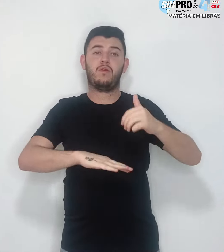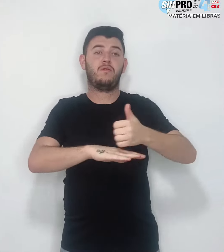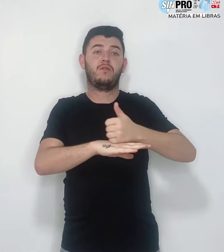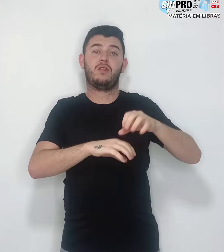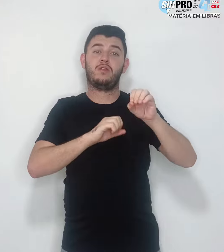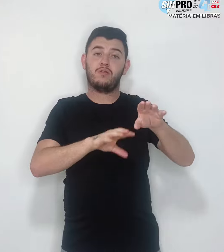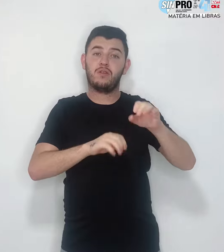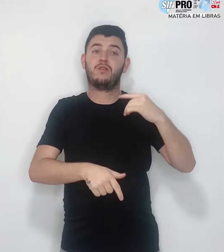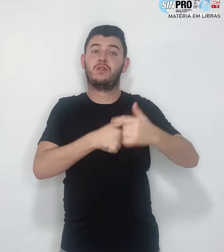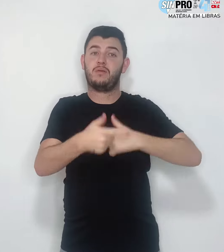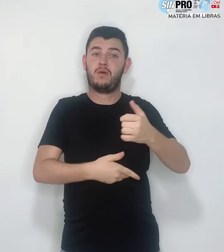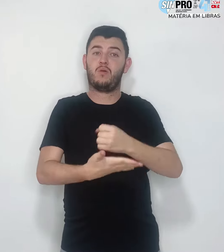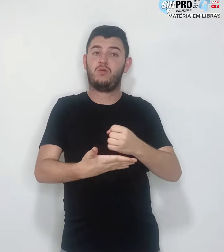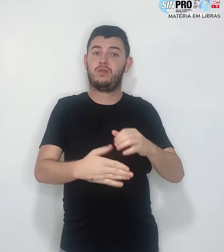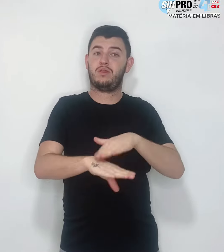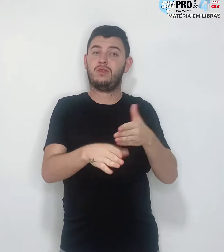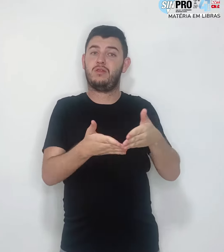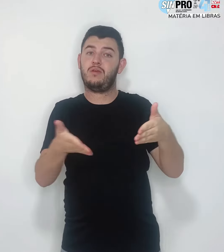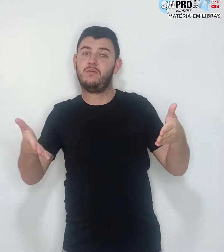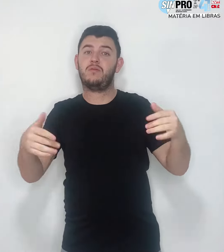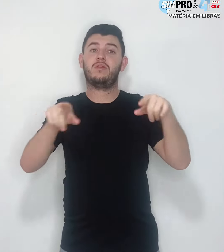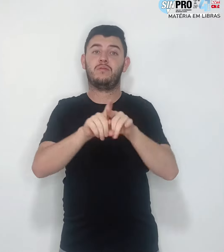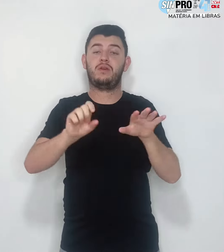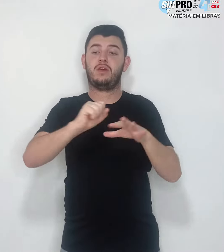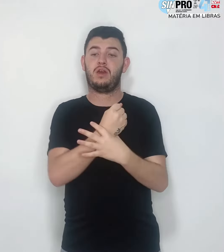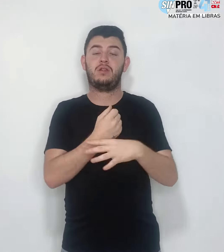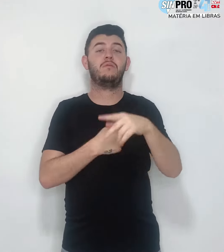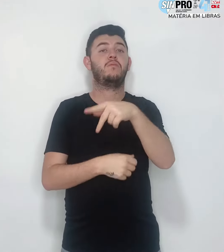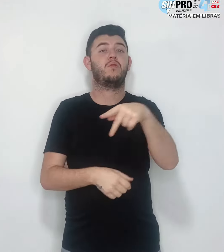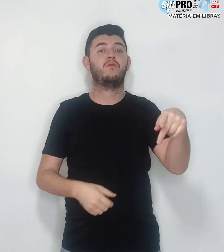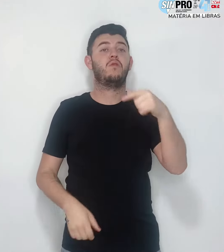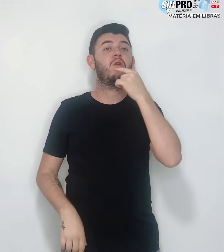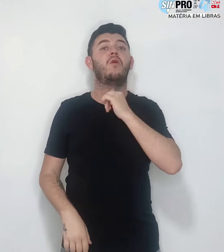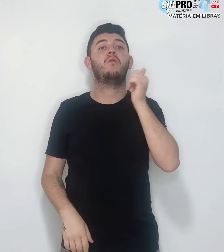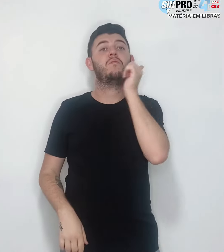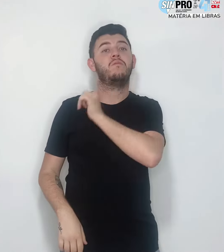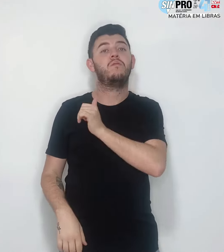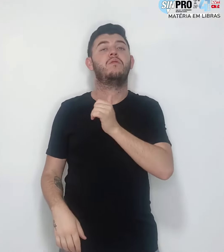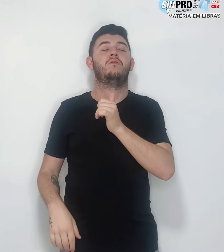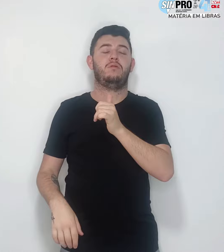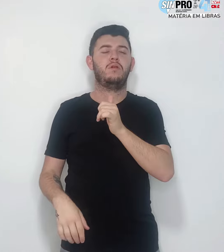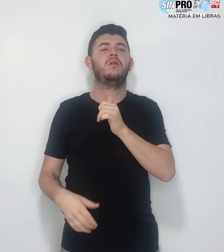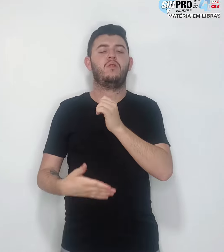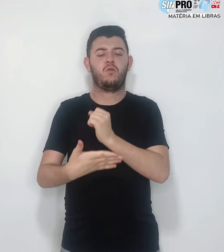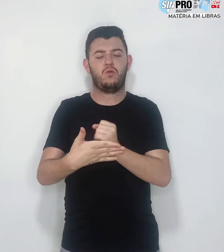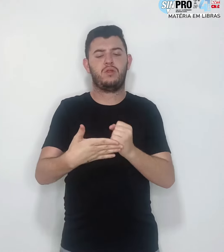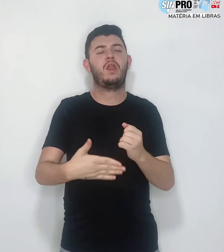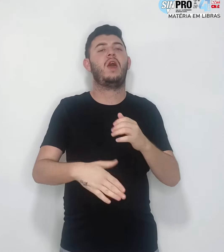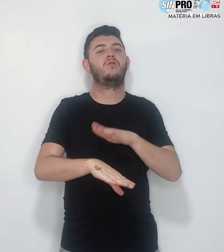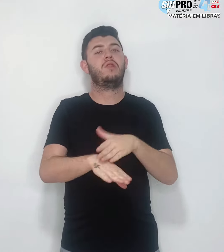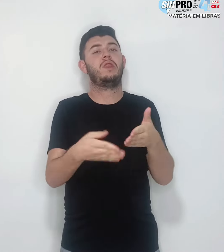Com a luta, ainda foi garantido às professoras, aos professores, com contrato